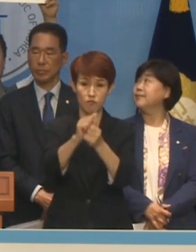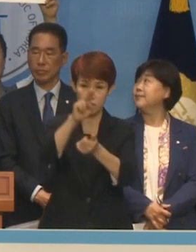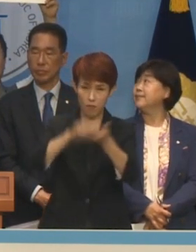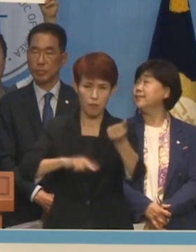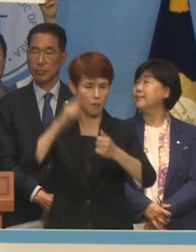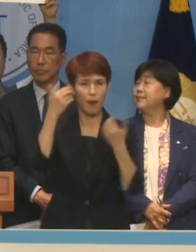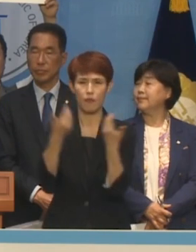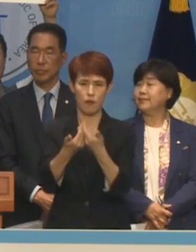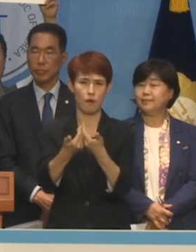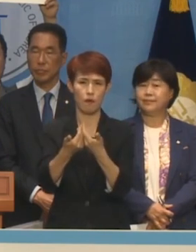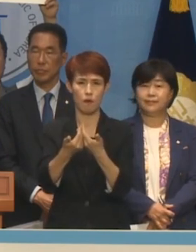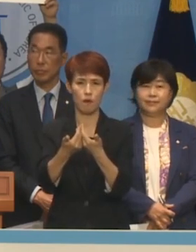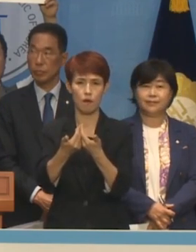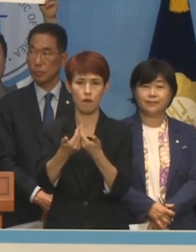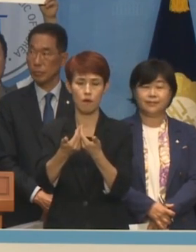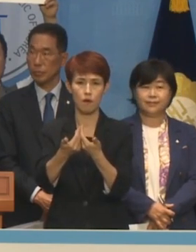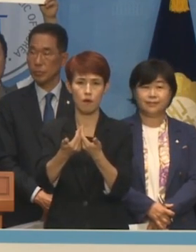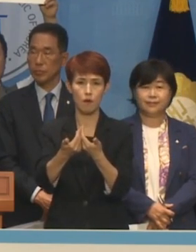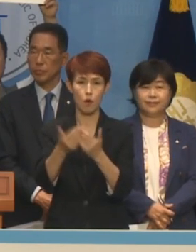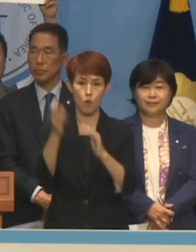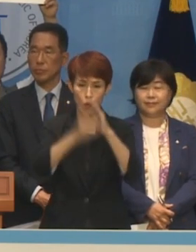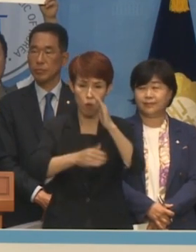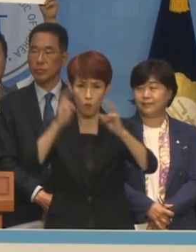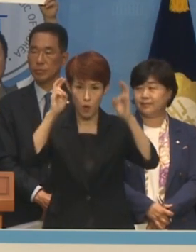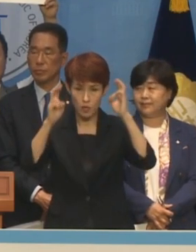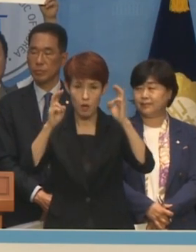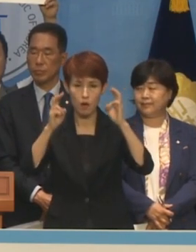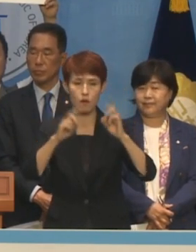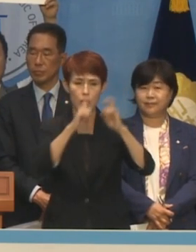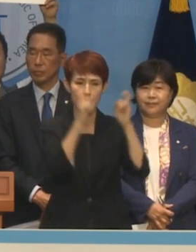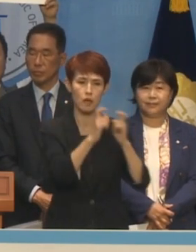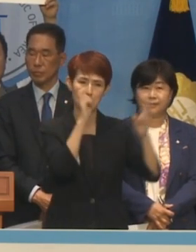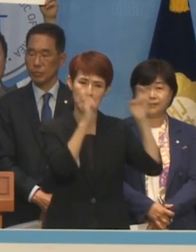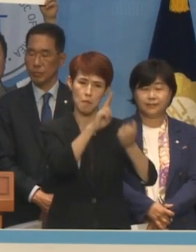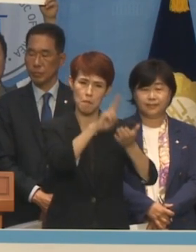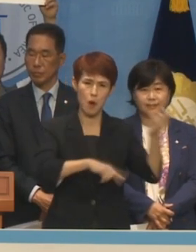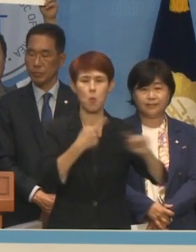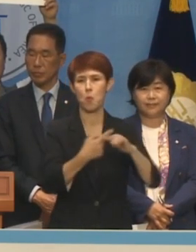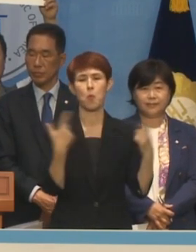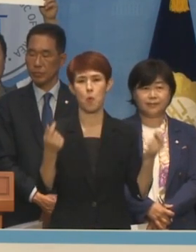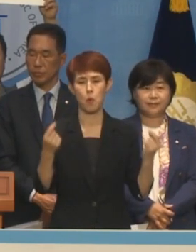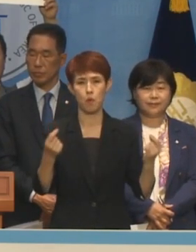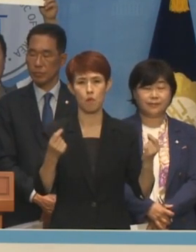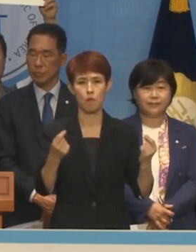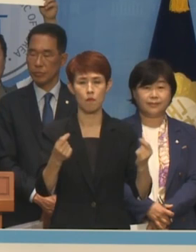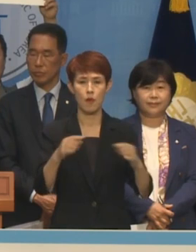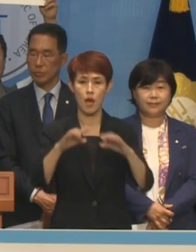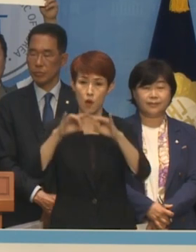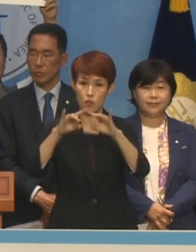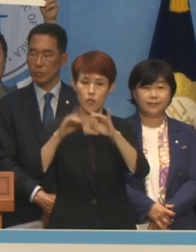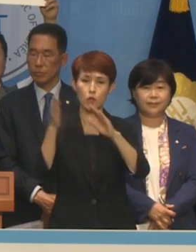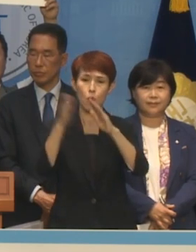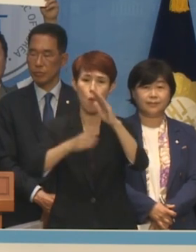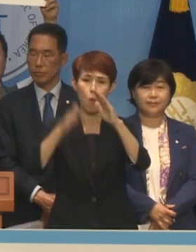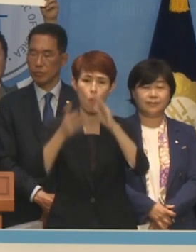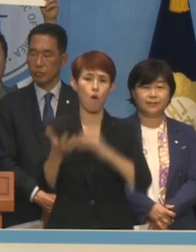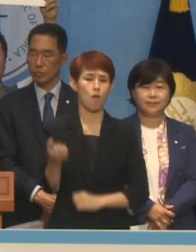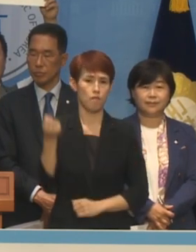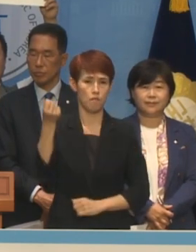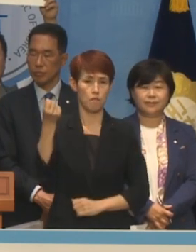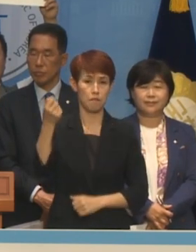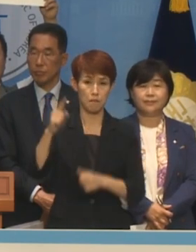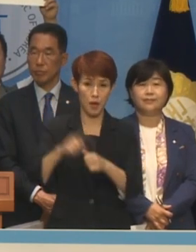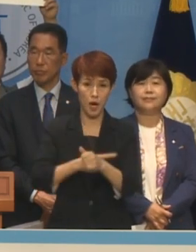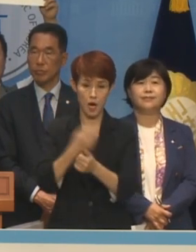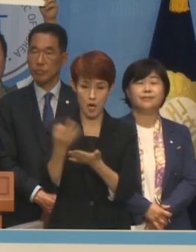어떻게 포장한다 하더라도 공기업의 민영화 수순이기 때문입니다. 에너지는 공공재화인 만큼